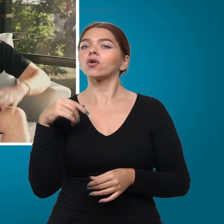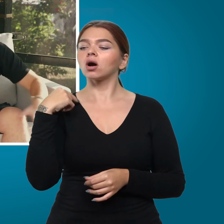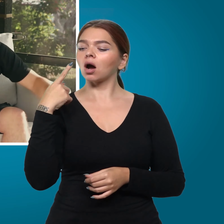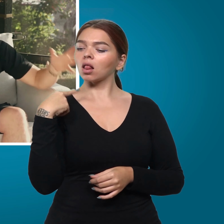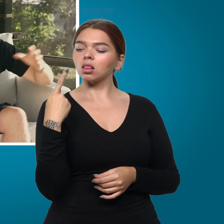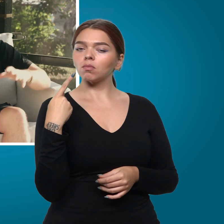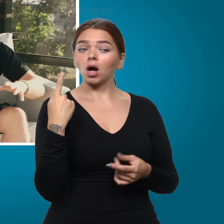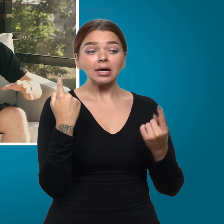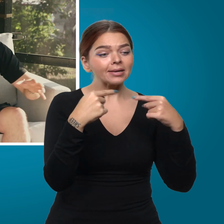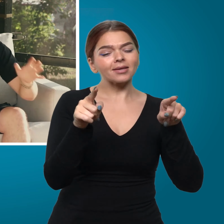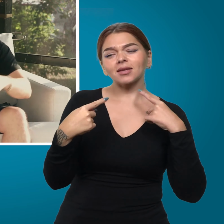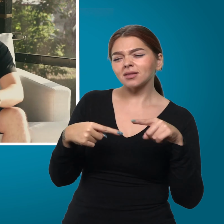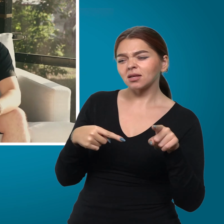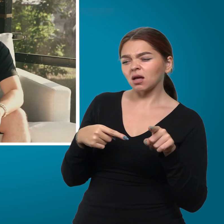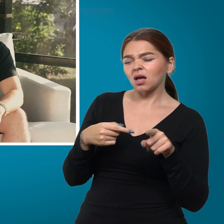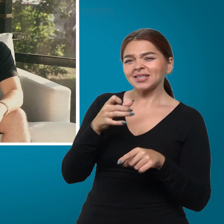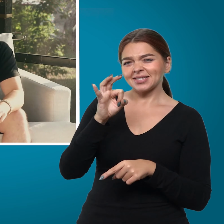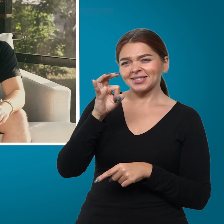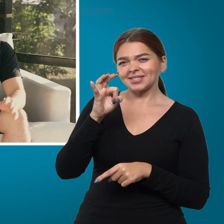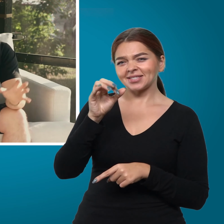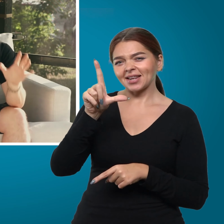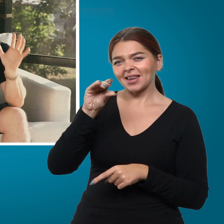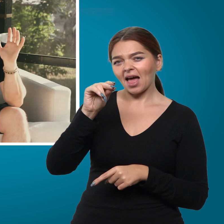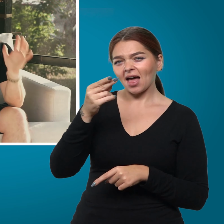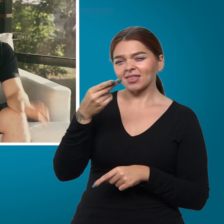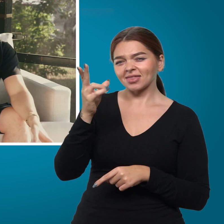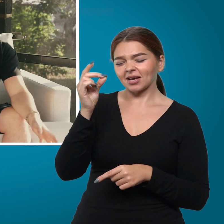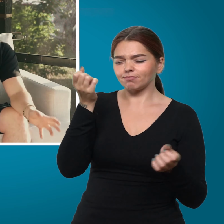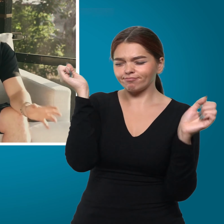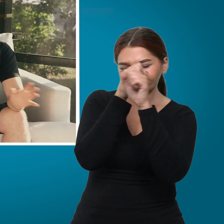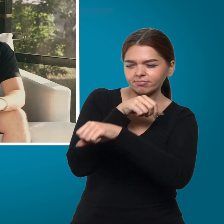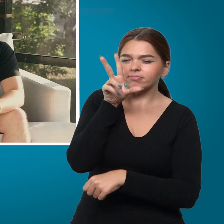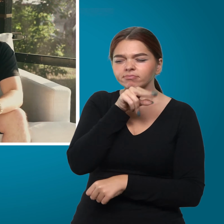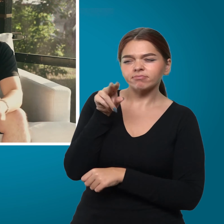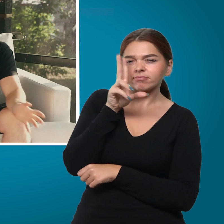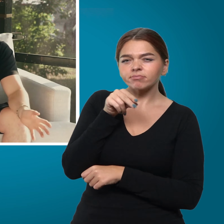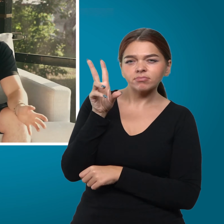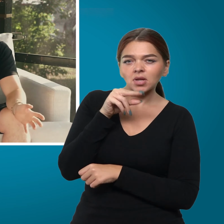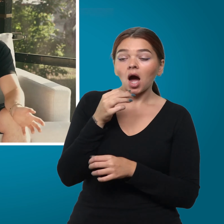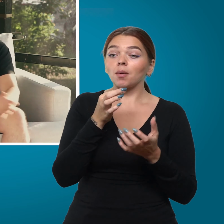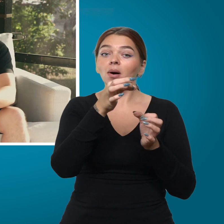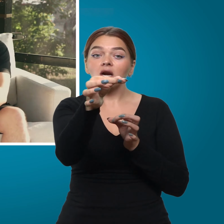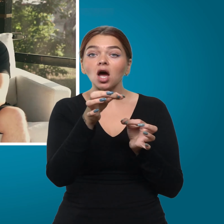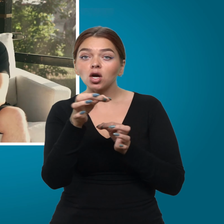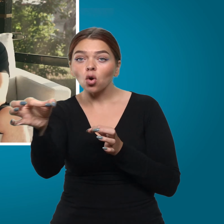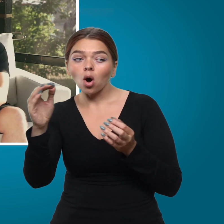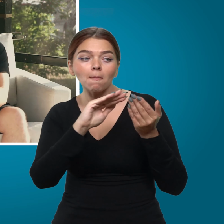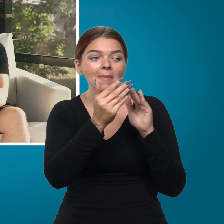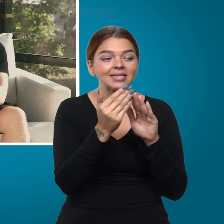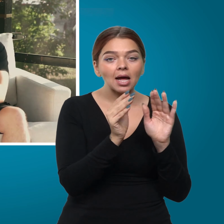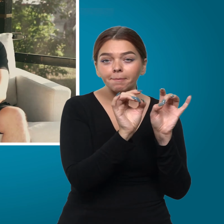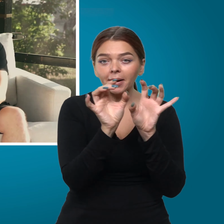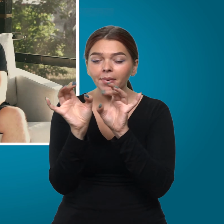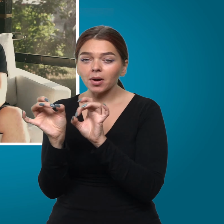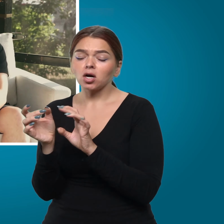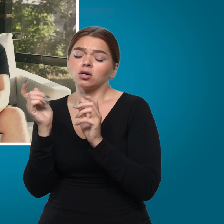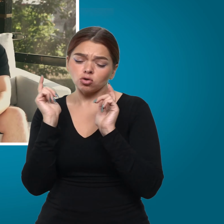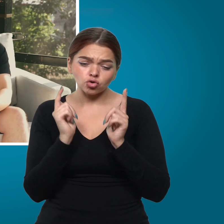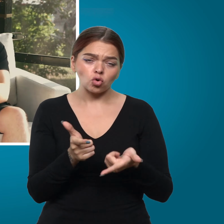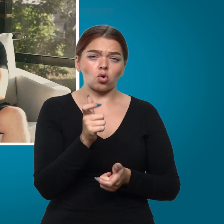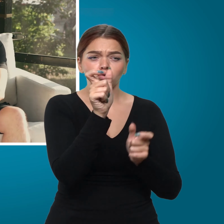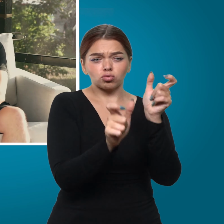viena bendruomenė, jie yra labai skirtingi. Toj pačioj klasėje yra jaunimas, kuris kalba vieni, kaip čia